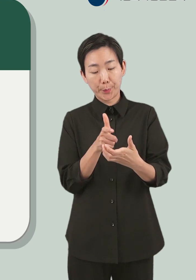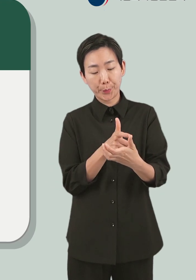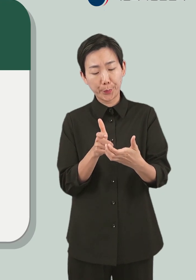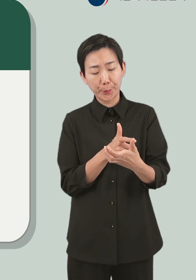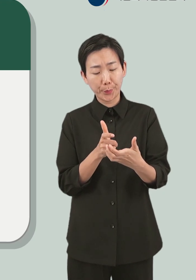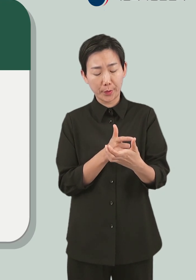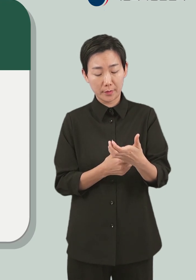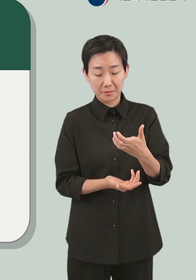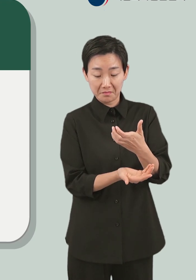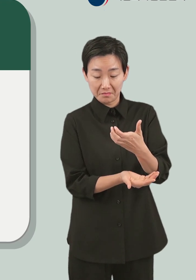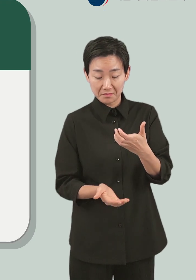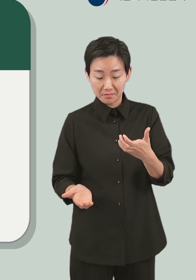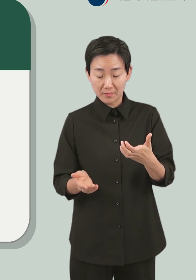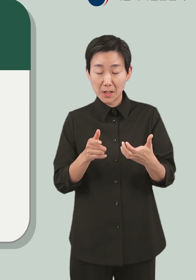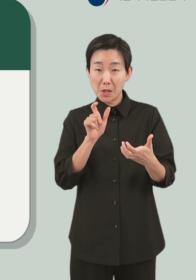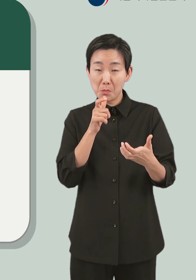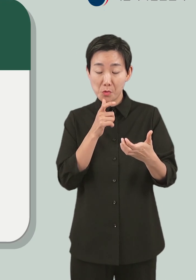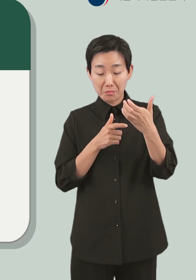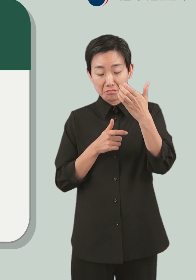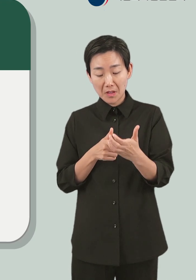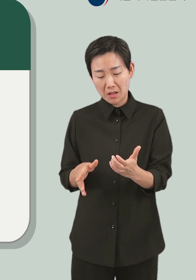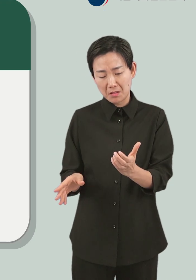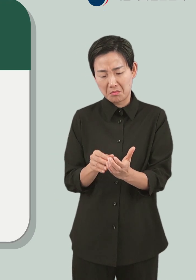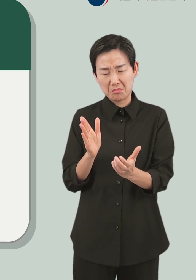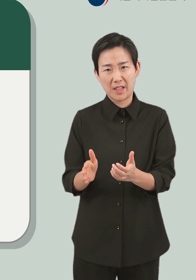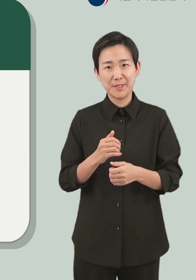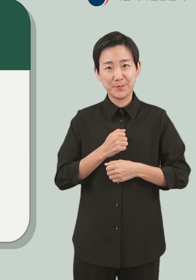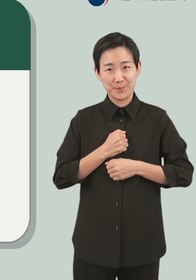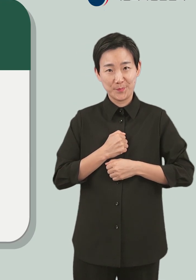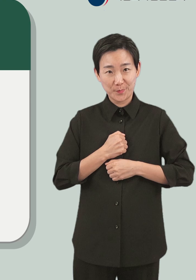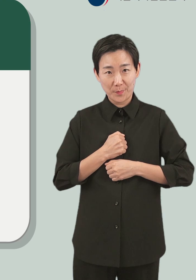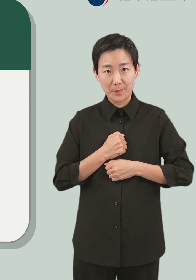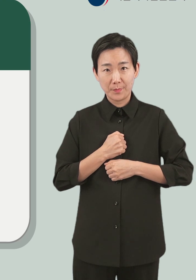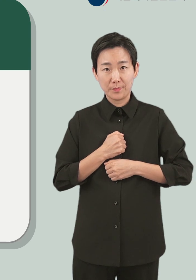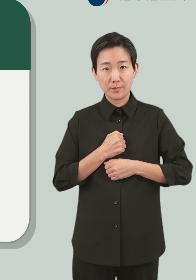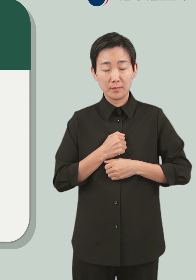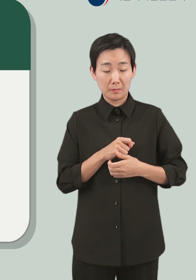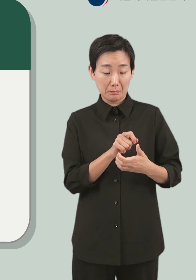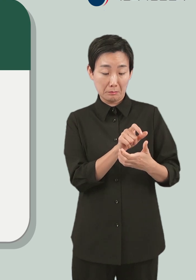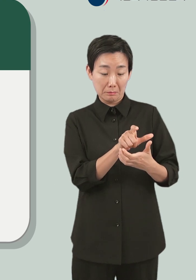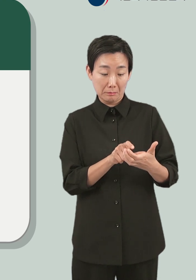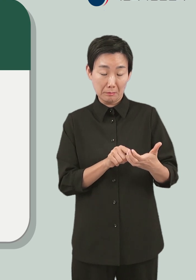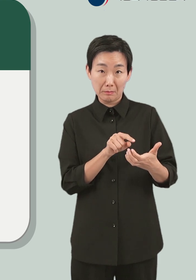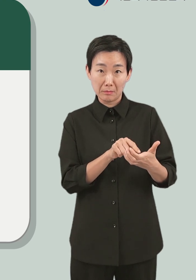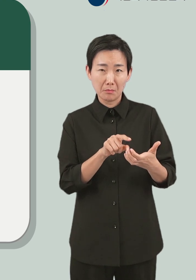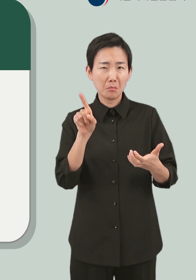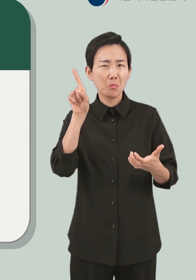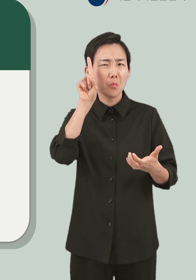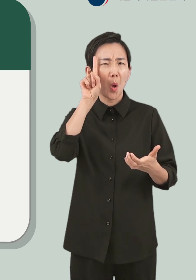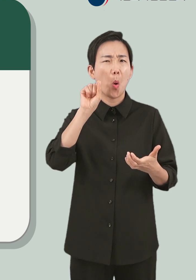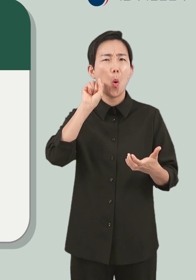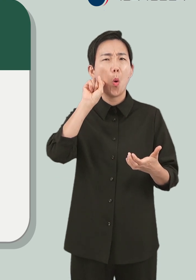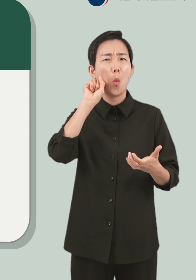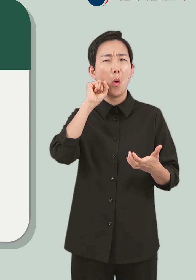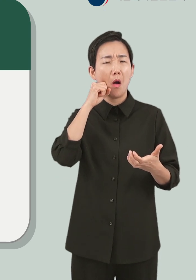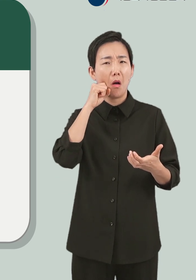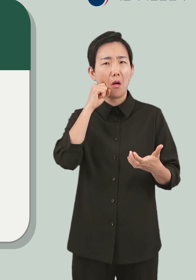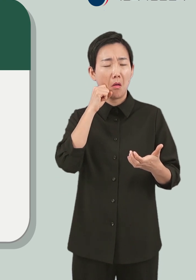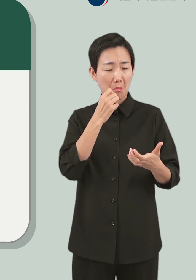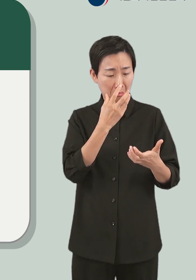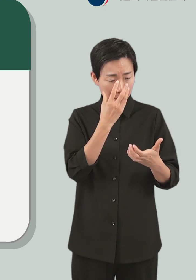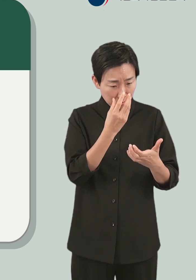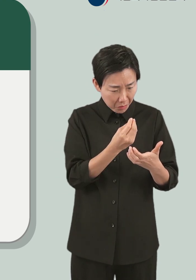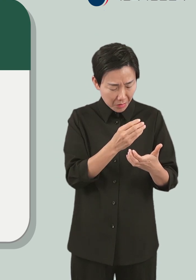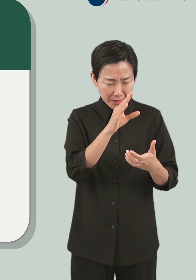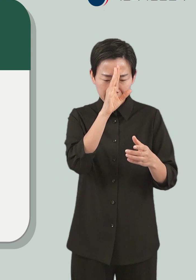들어가지 않도록 주의하며 기기에 직접 분사하거나 액체에 담그지 않아야 합니다. 에러 메시지를 근거로 치료 방식을